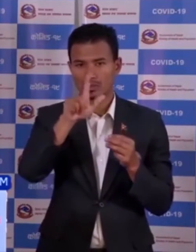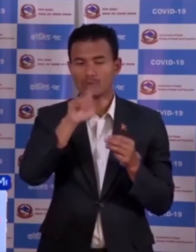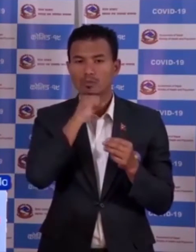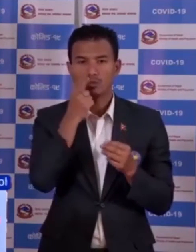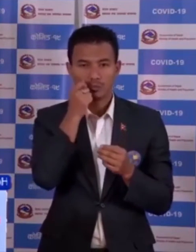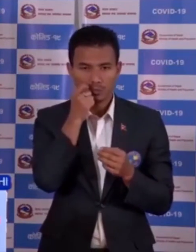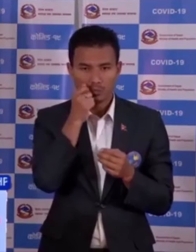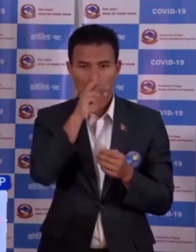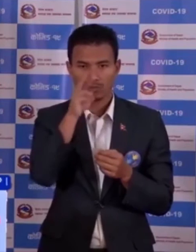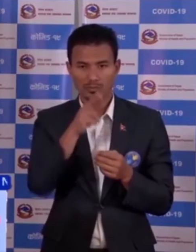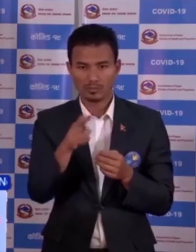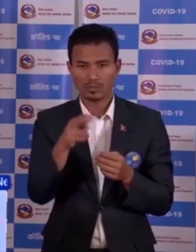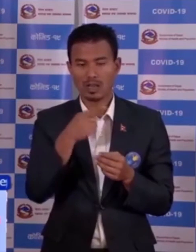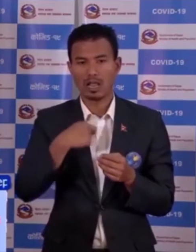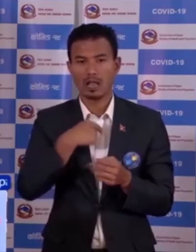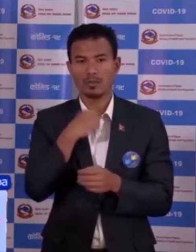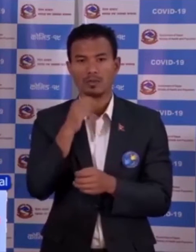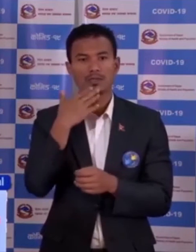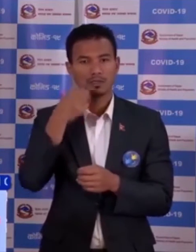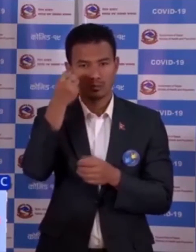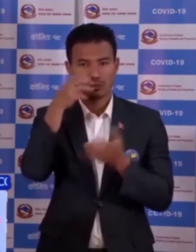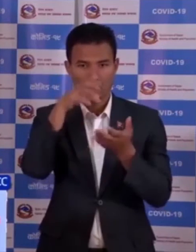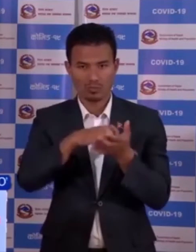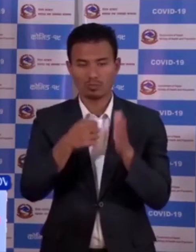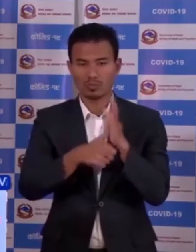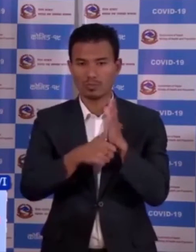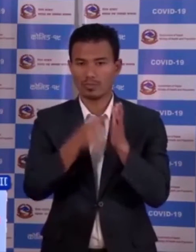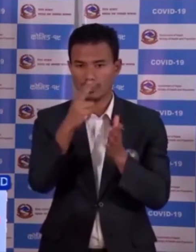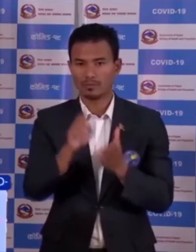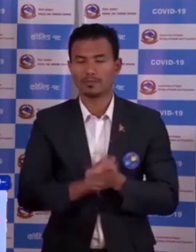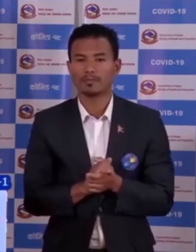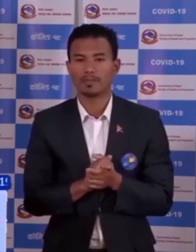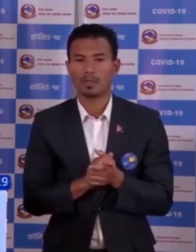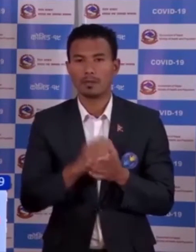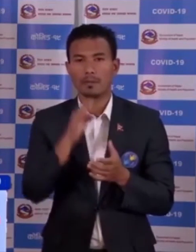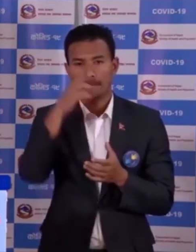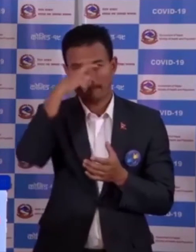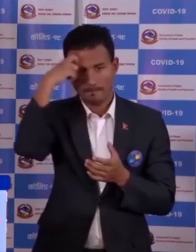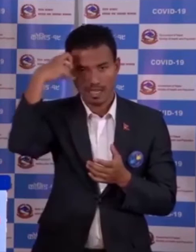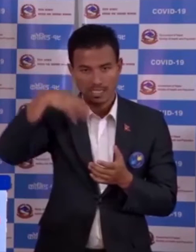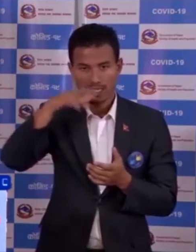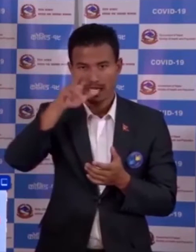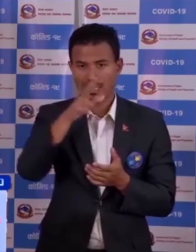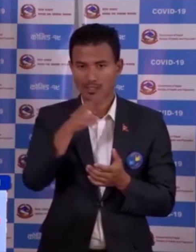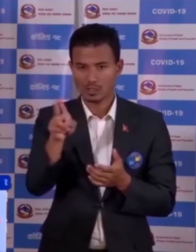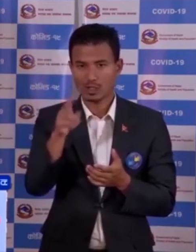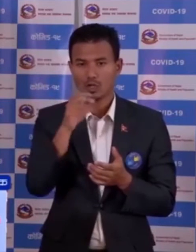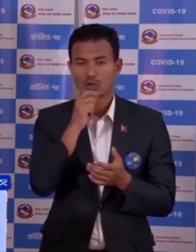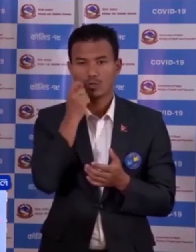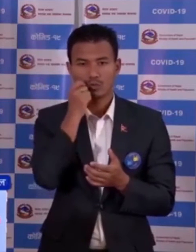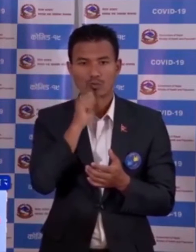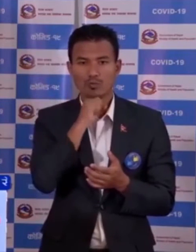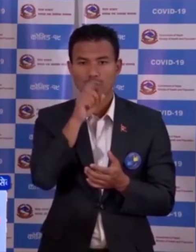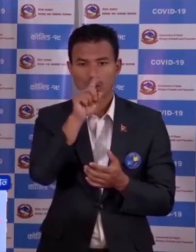पुरुष र जसको हाम्रो राष्ट्रिय जनस्वास्थ्य प्रयोगशालामा परीक्षण भएको थियो, त्यसै गरी बाँकेका 8 जना